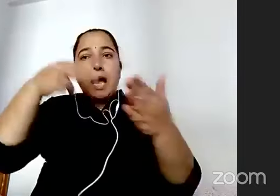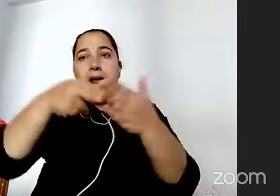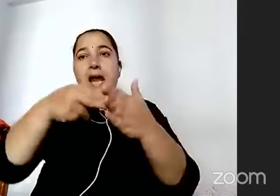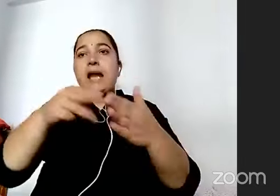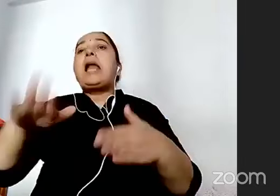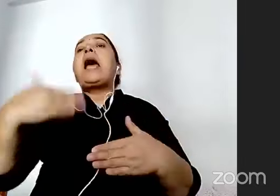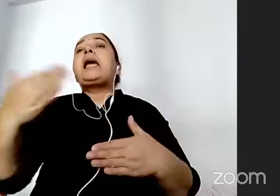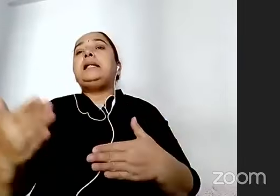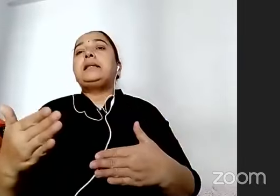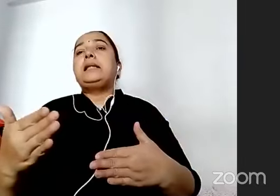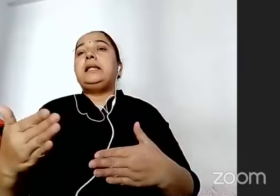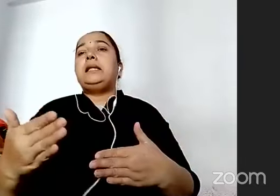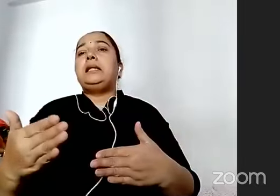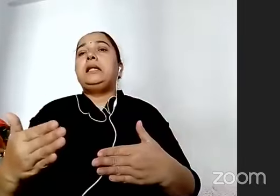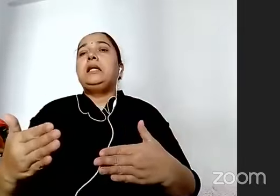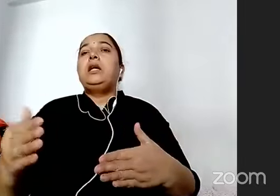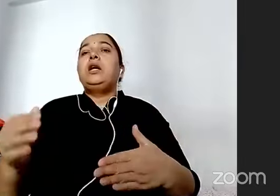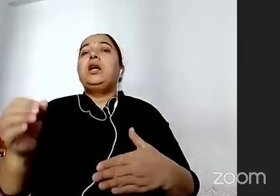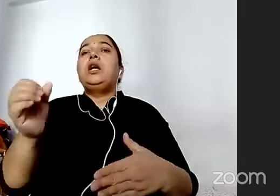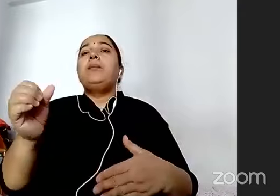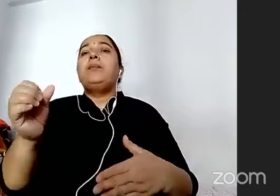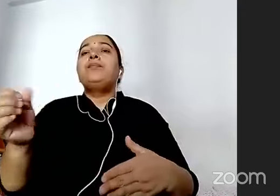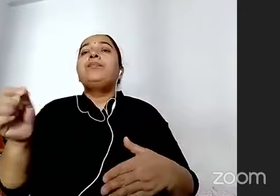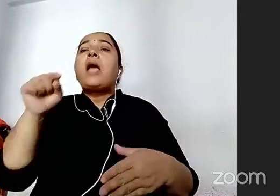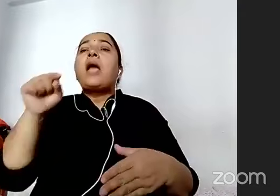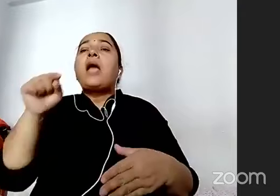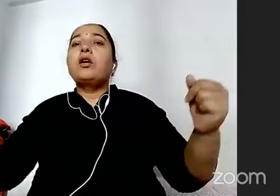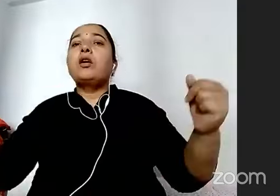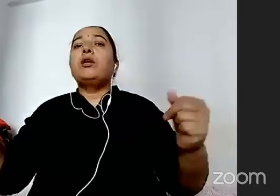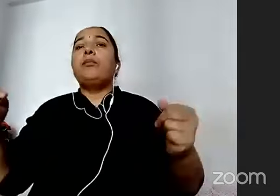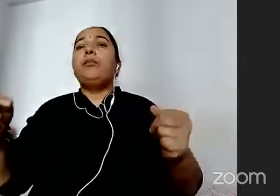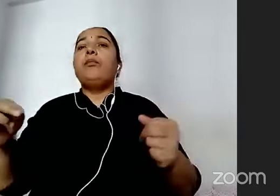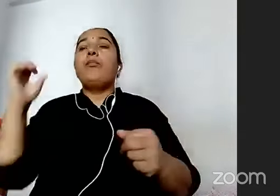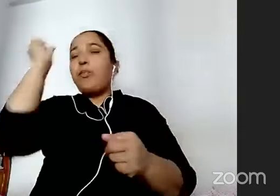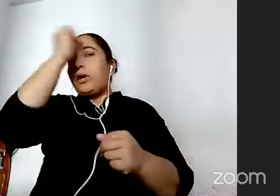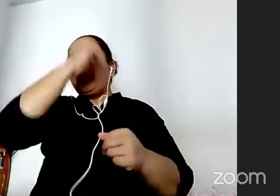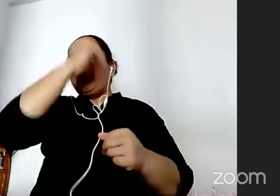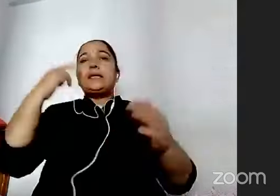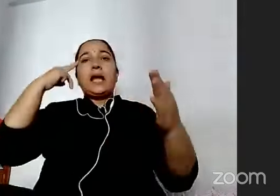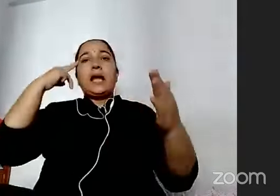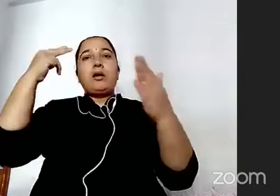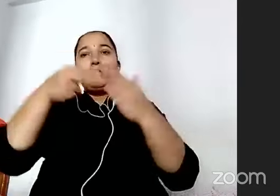विभिन्न पहिचानहरूलाई त्यो सवालहरूसँग चाहिँ हामीले जोड्न सक्दैनौँ